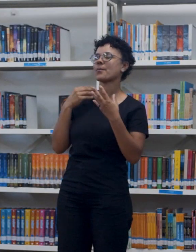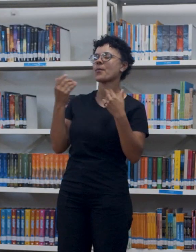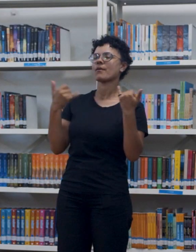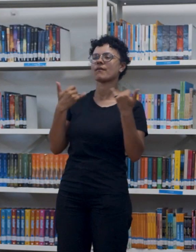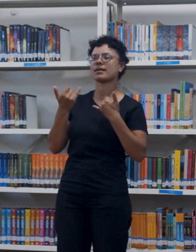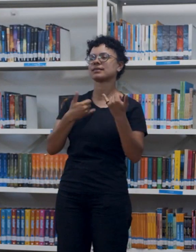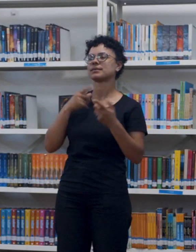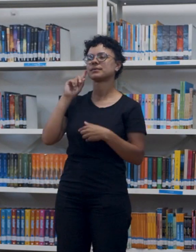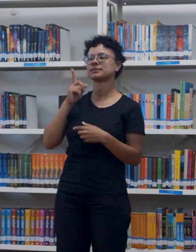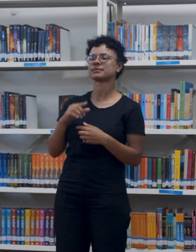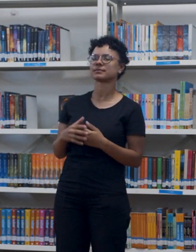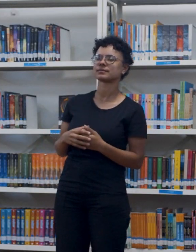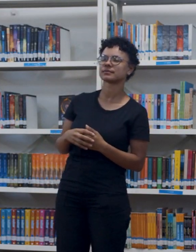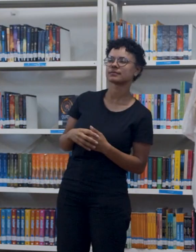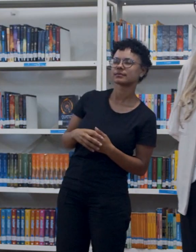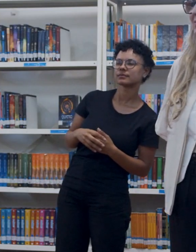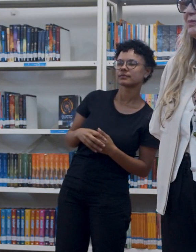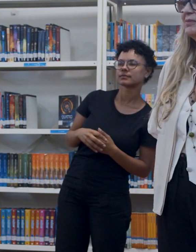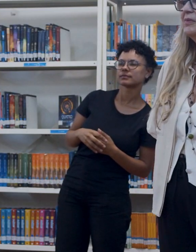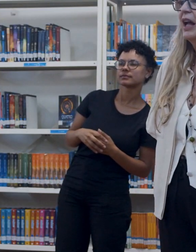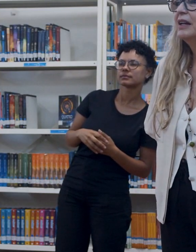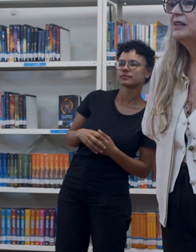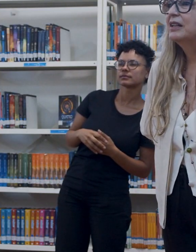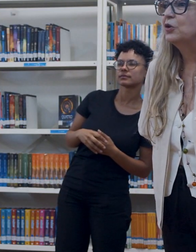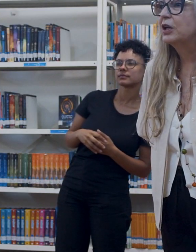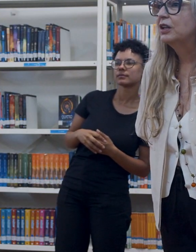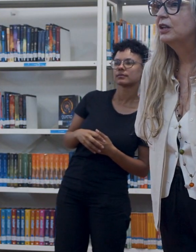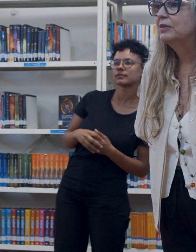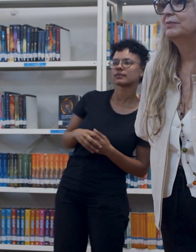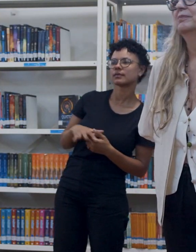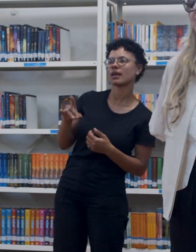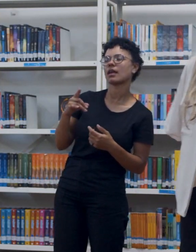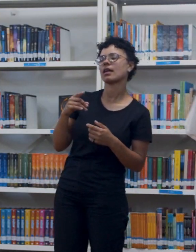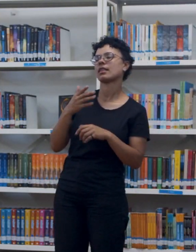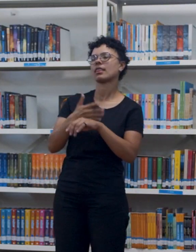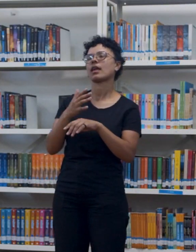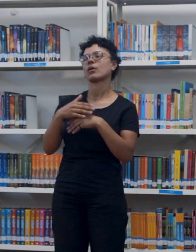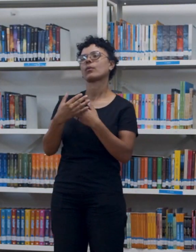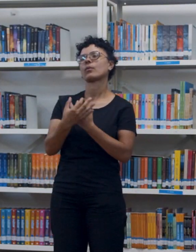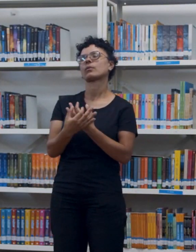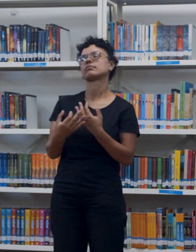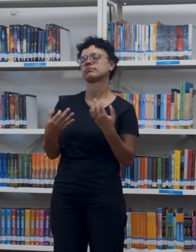hoje caindo do yoga. É? Yoga.